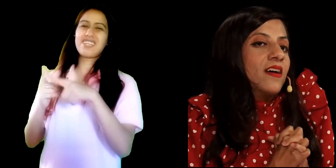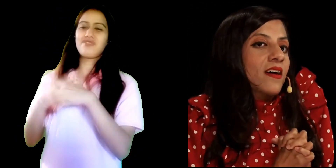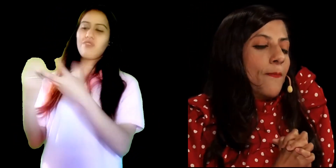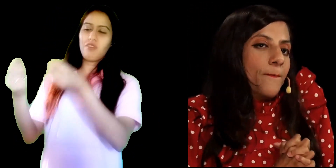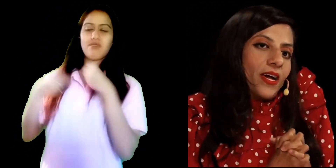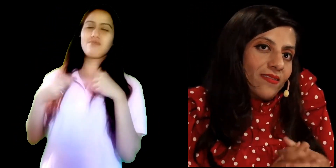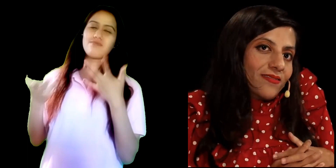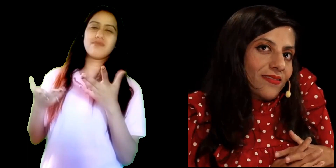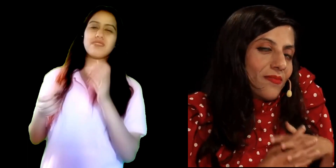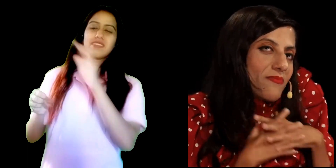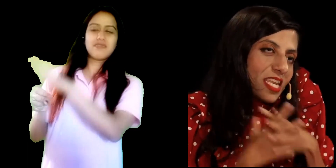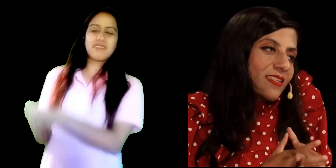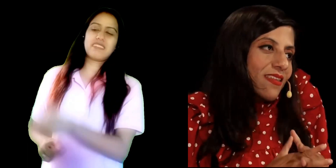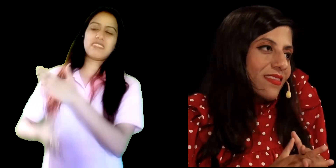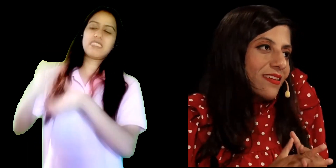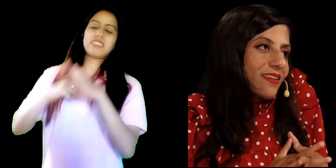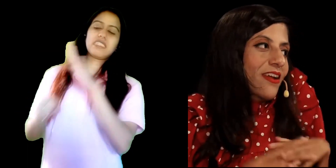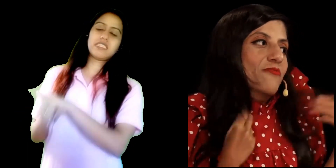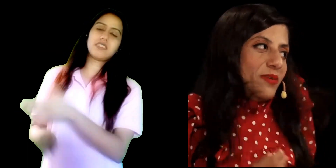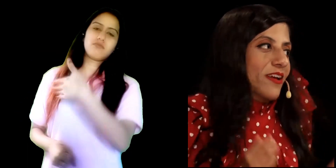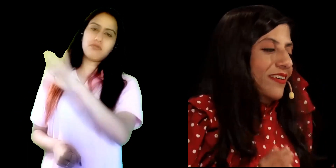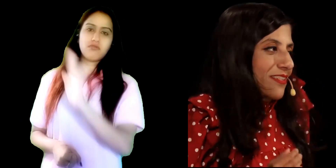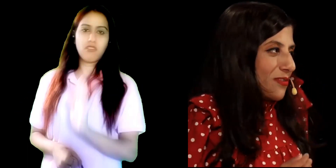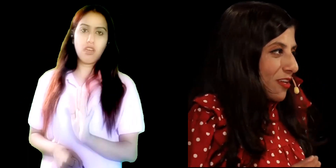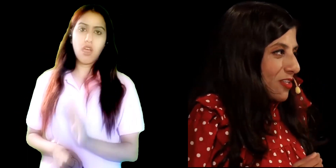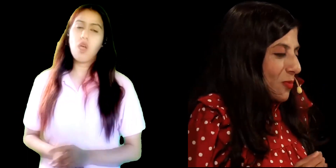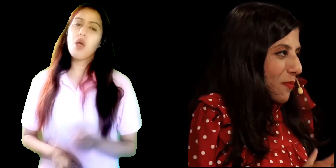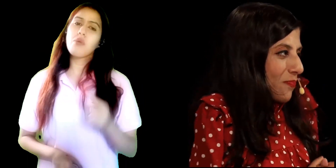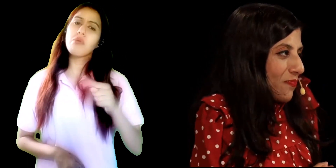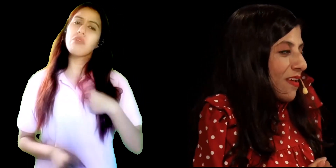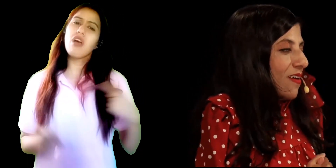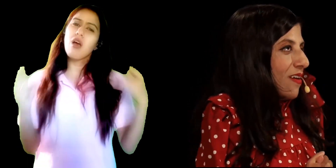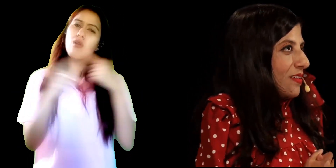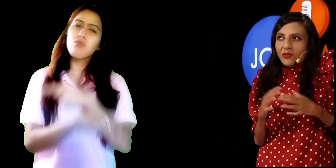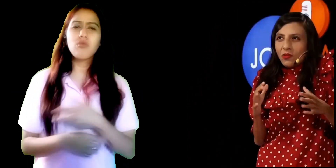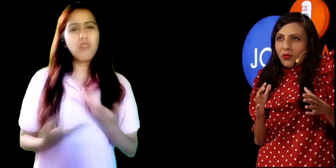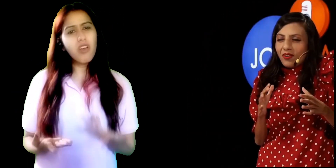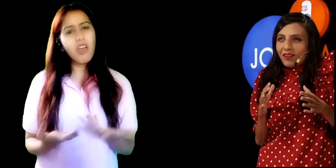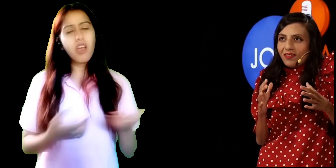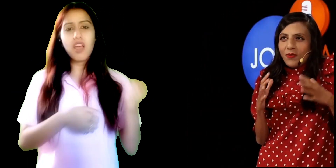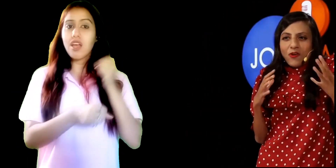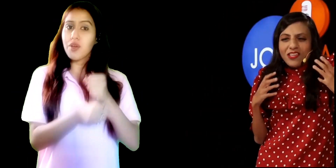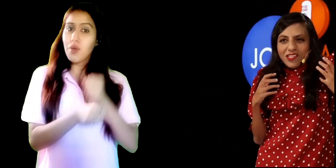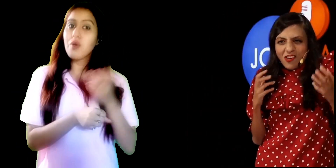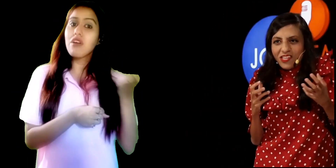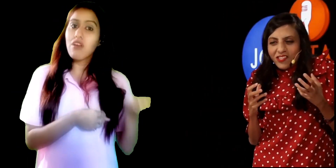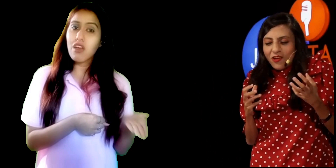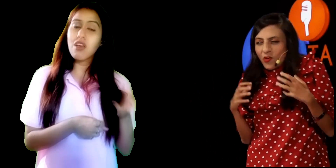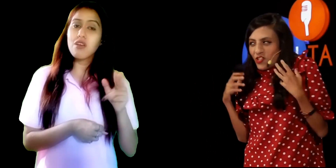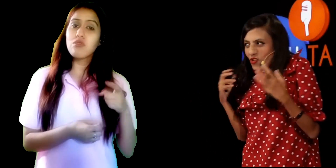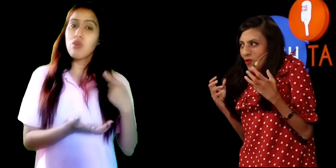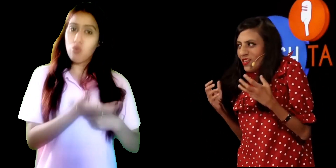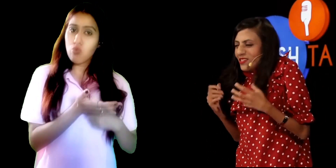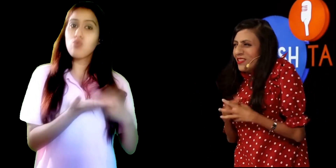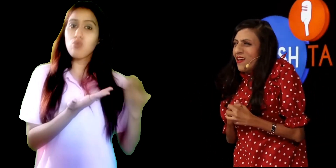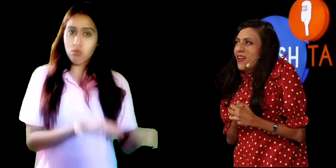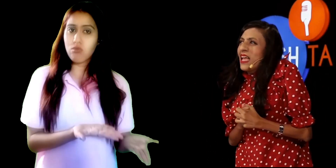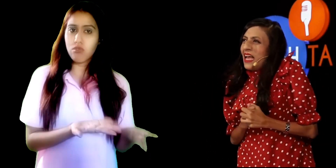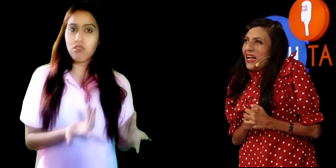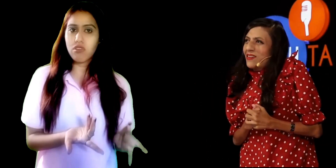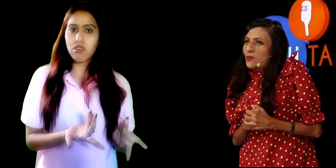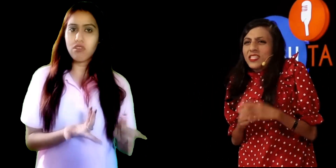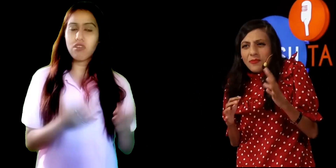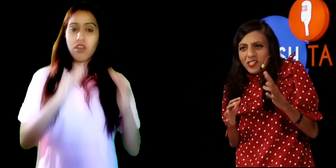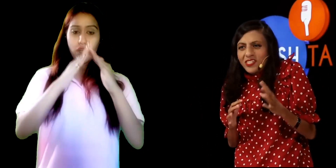है, पर मेरे साथ गवर्नमेंट में आकर डिस्क्रिमिनेशन हुआ। तो ये बहुत ही स्ट्रेंज था, बहुत शॉकिंग सा